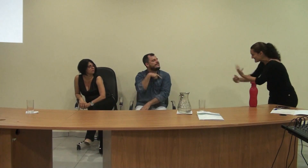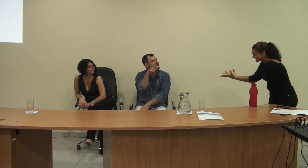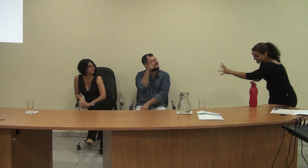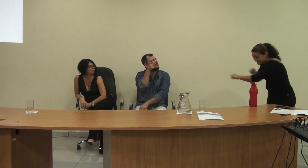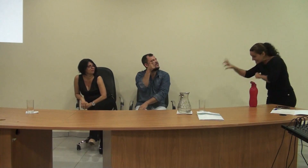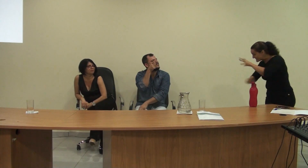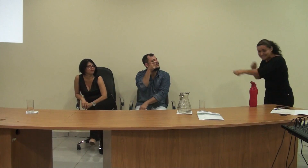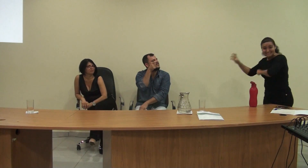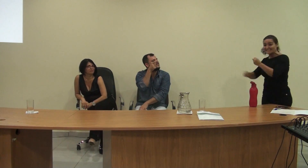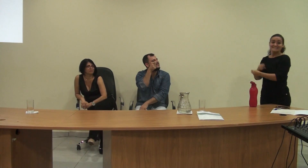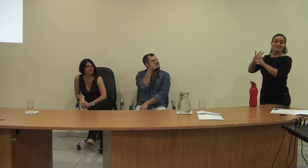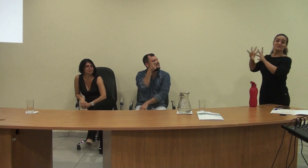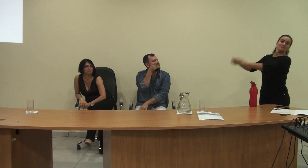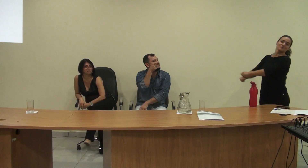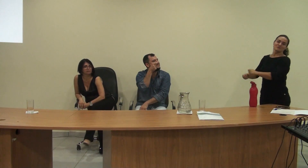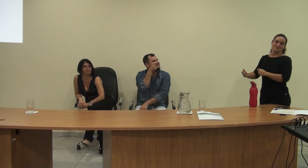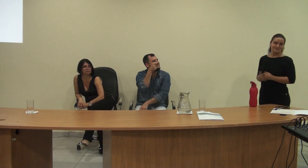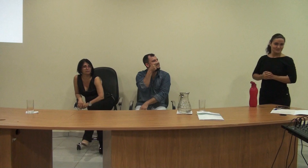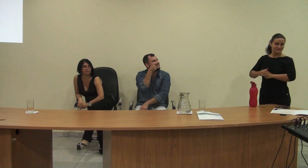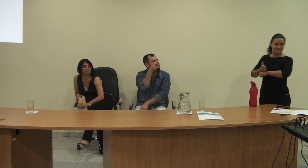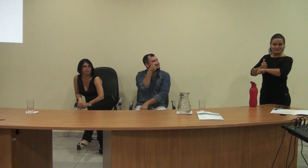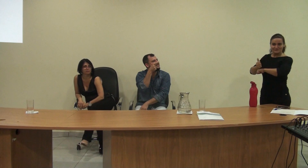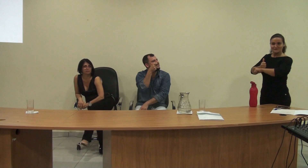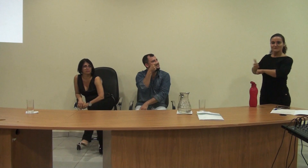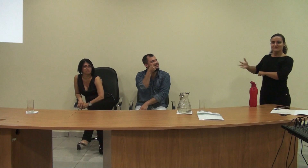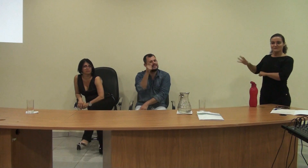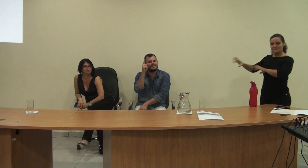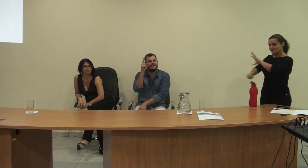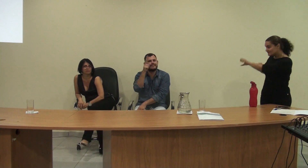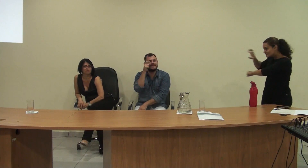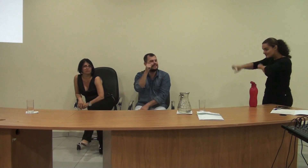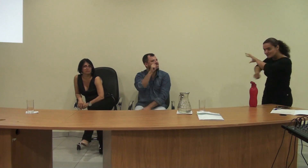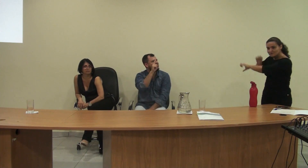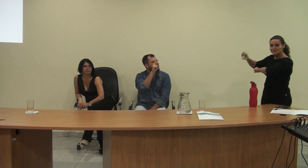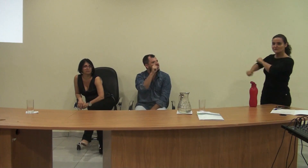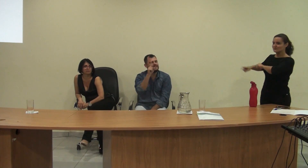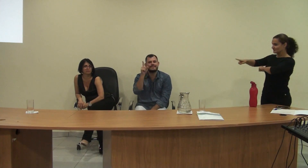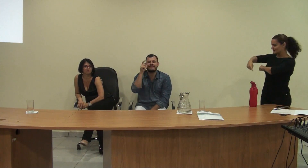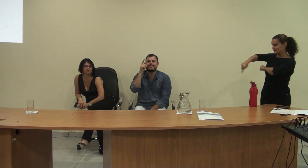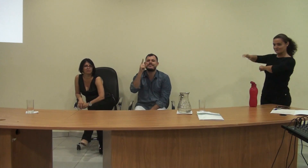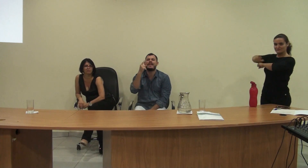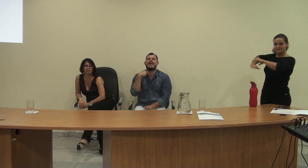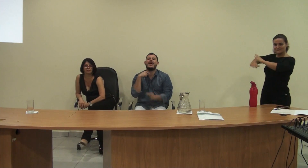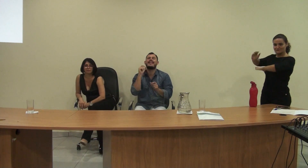vamos fazer muita pergunta, vamos...